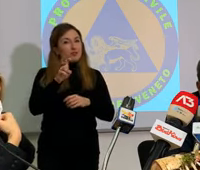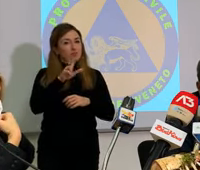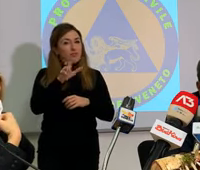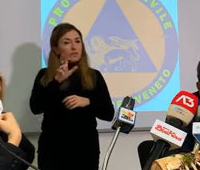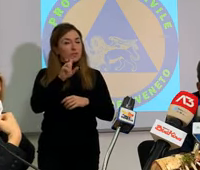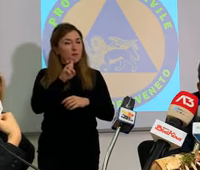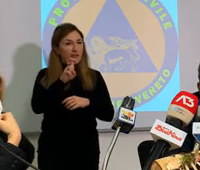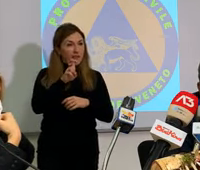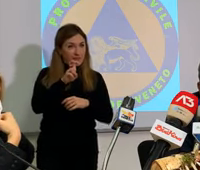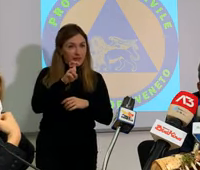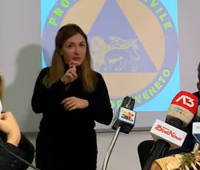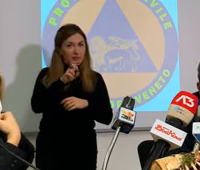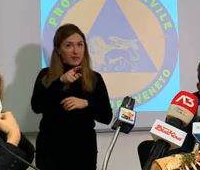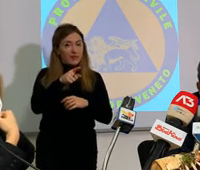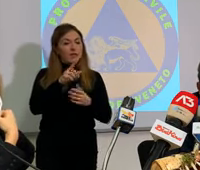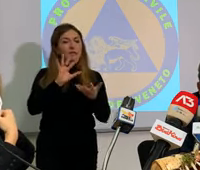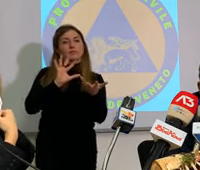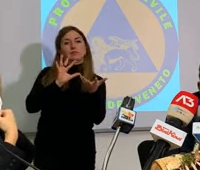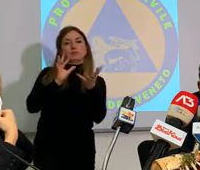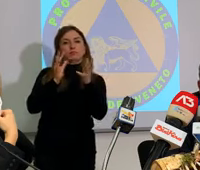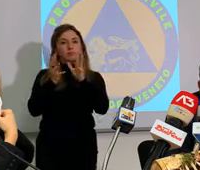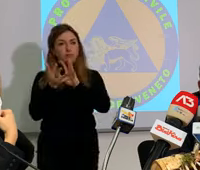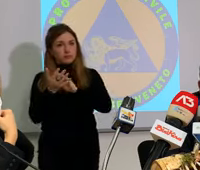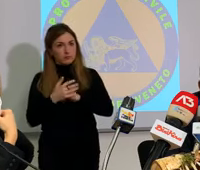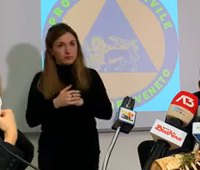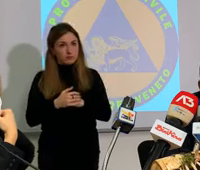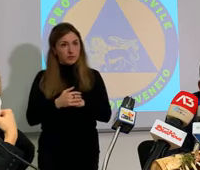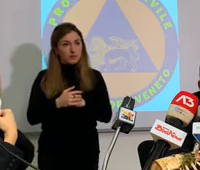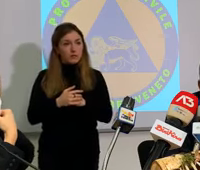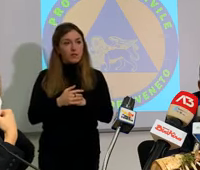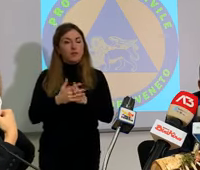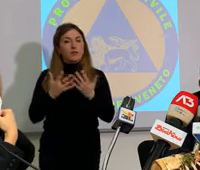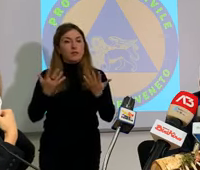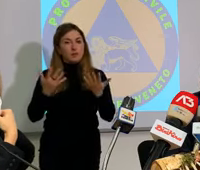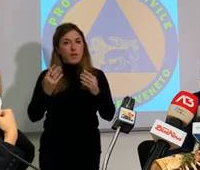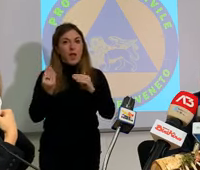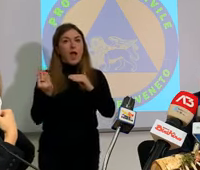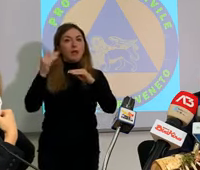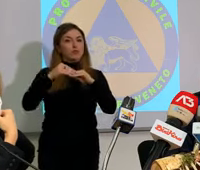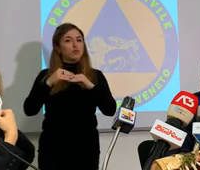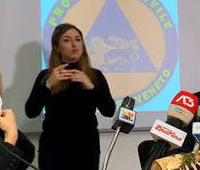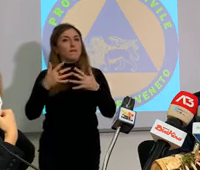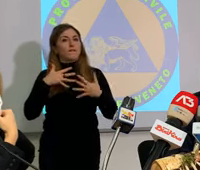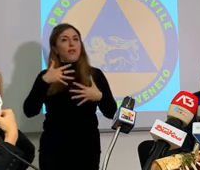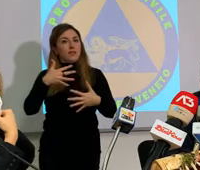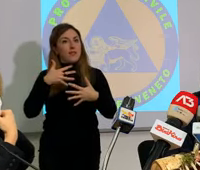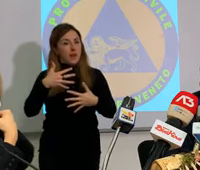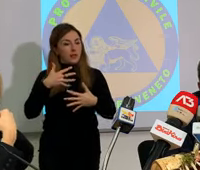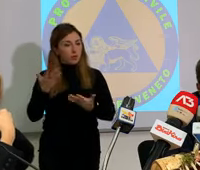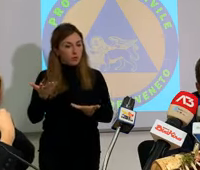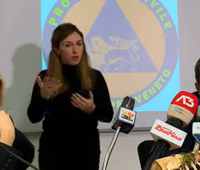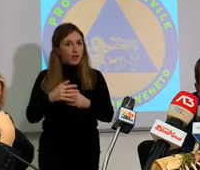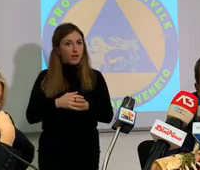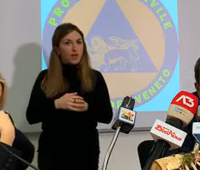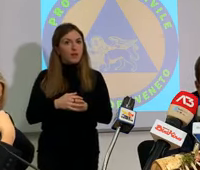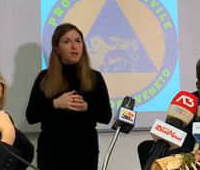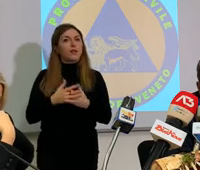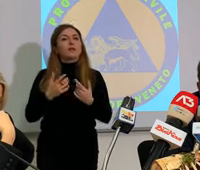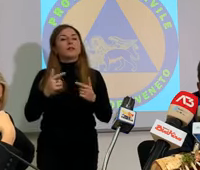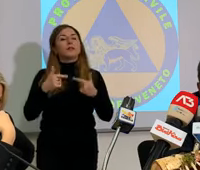abbiamo attrezzato in modo diverso normalmente un letto subintensiva un ventilatore da terapia subintensiva vuol dire che fa quella che si chiama la